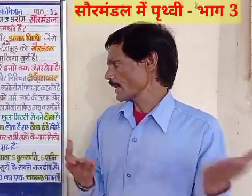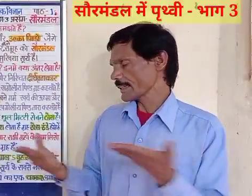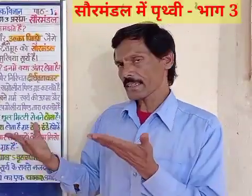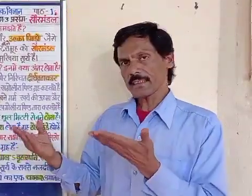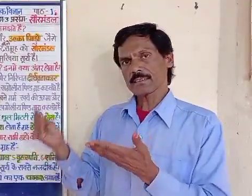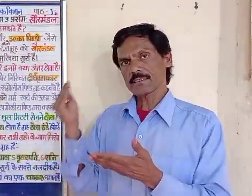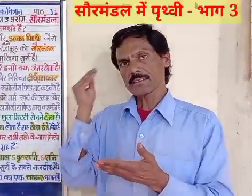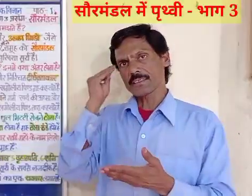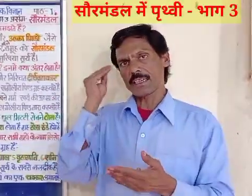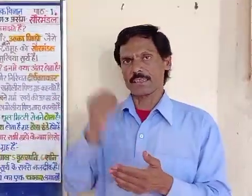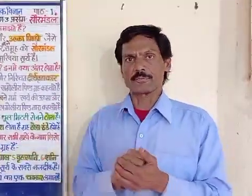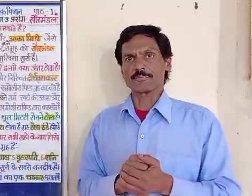आइए जानें।